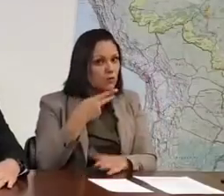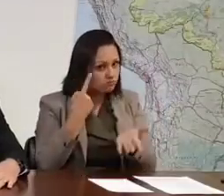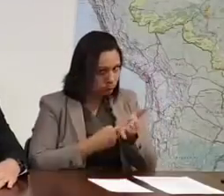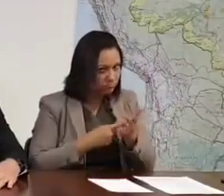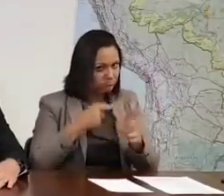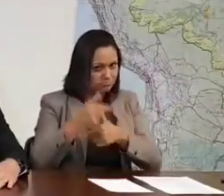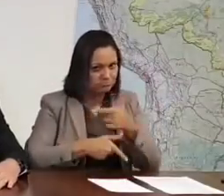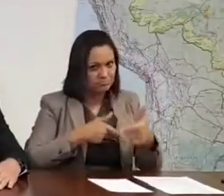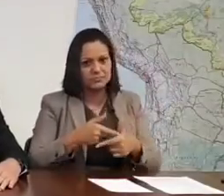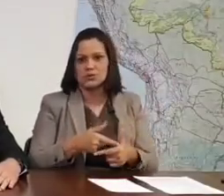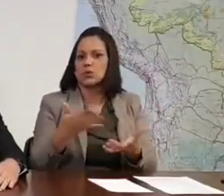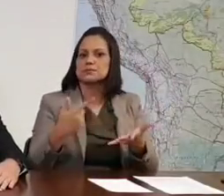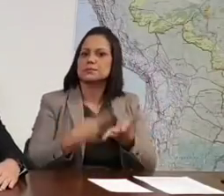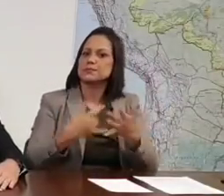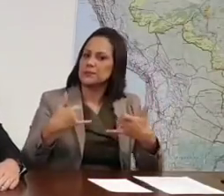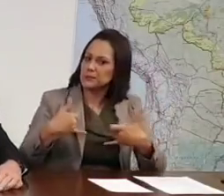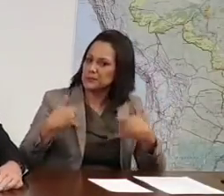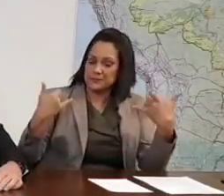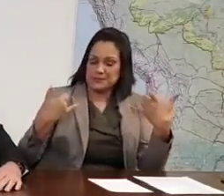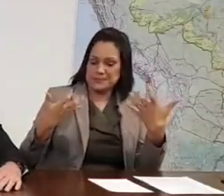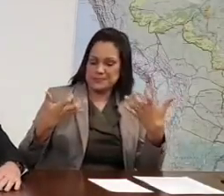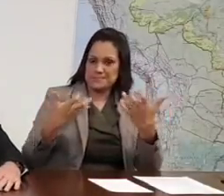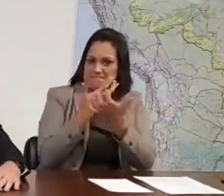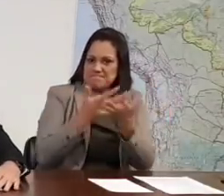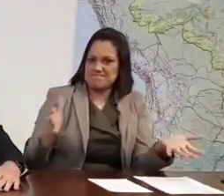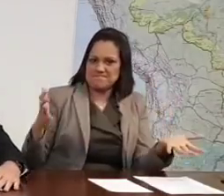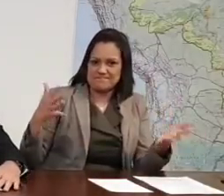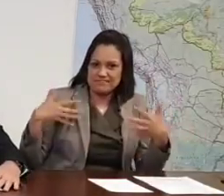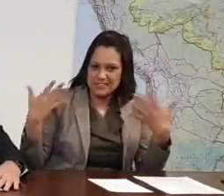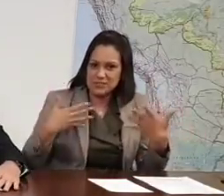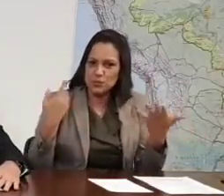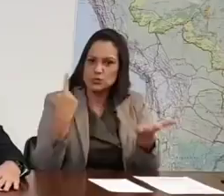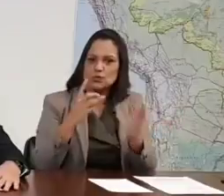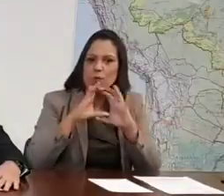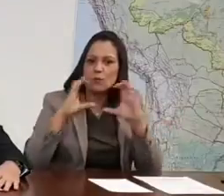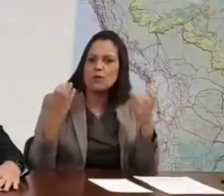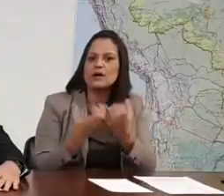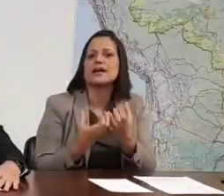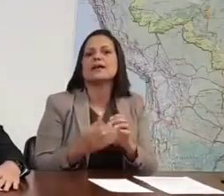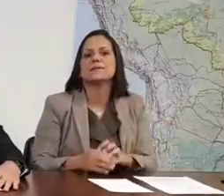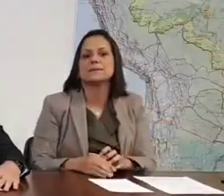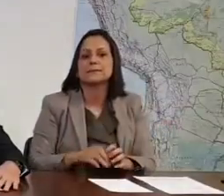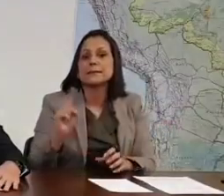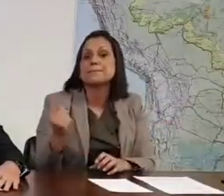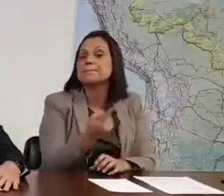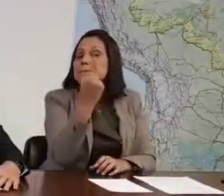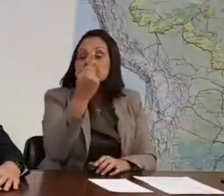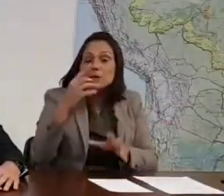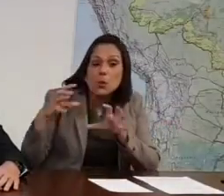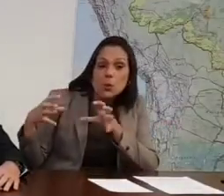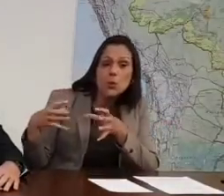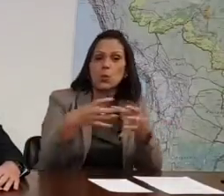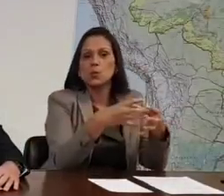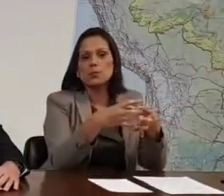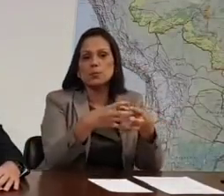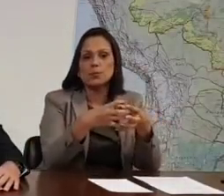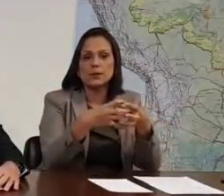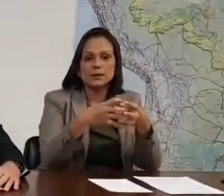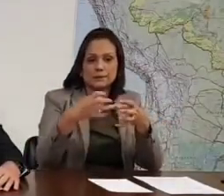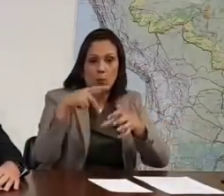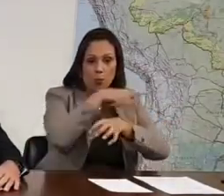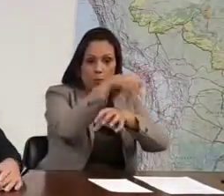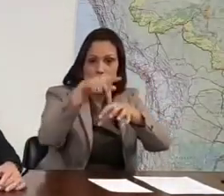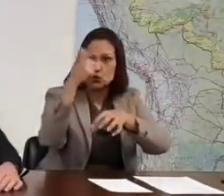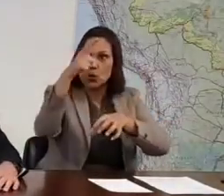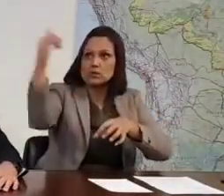comemorar, hoje inclusive no congresso da ABH aqui na Câmara, a entrada da primeira companhia estrangeira para operar dentro do